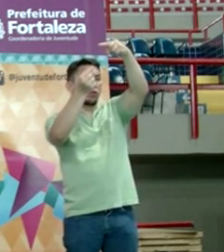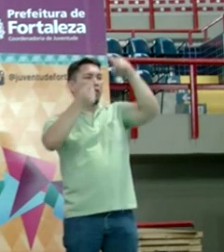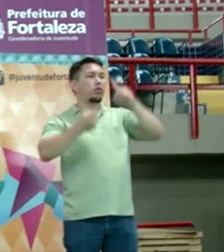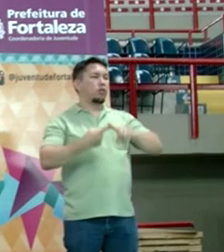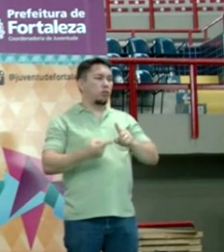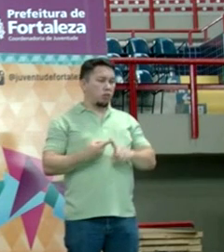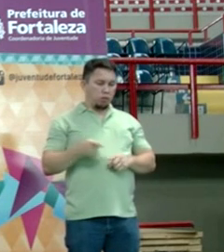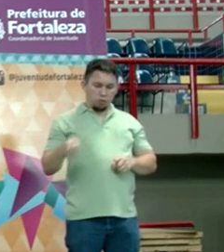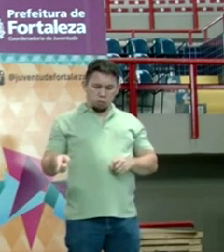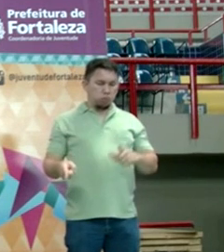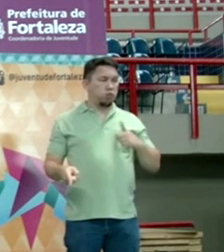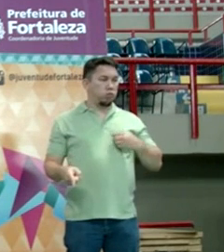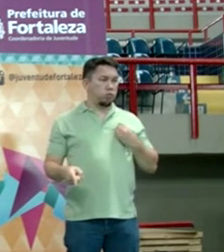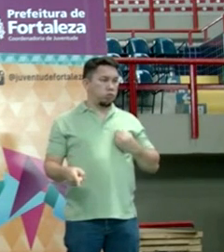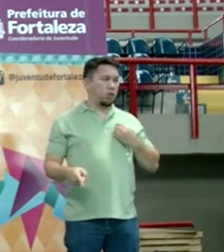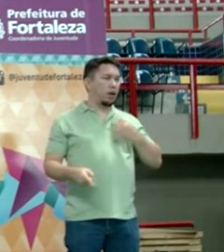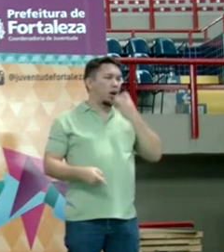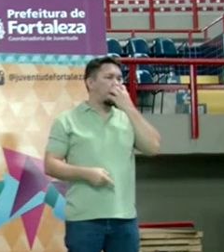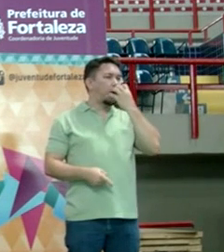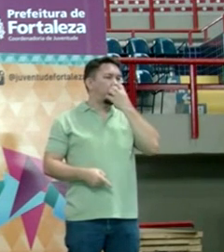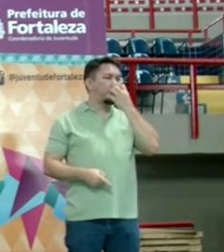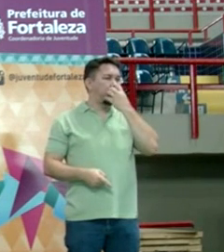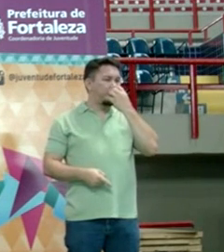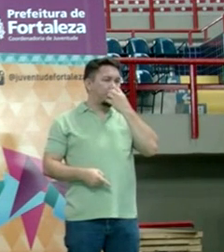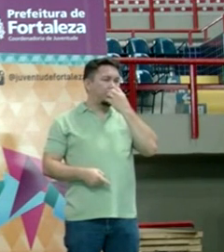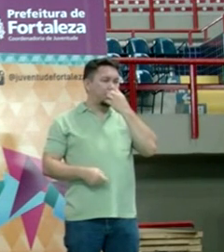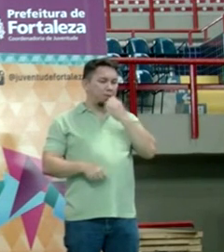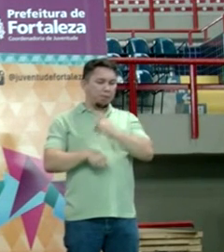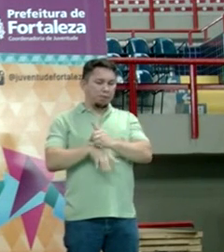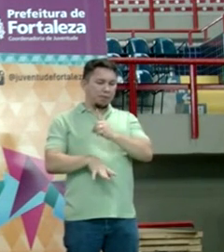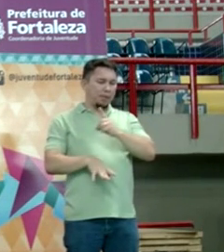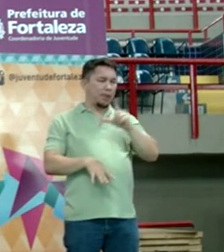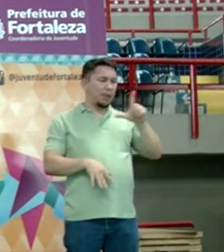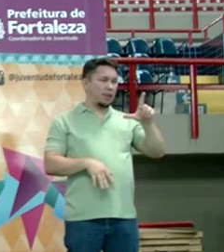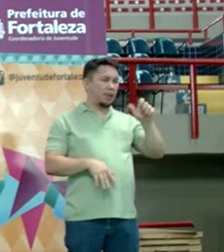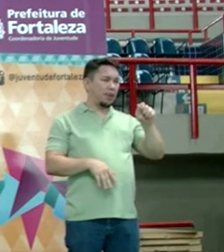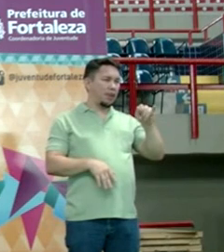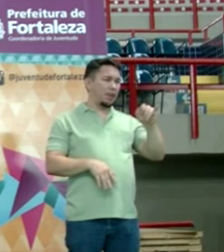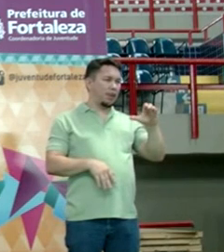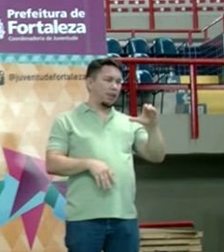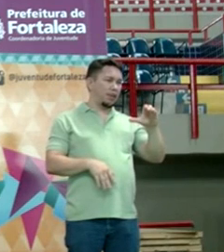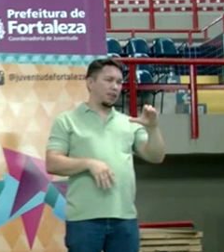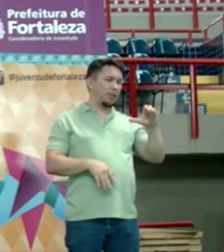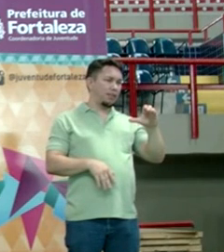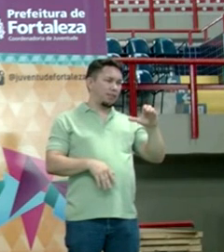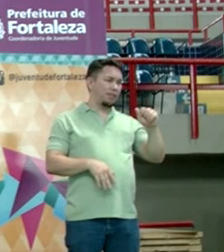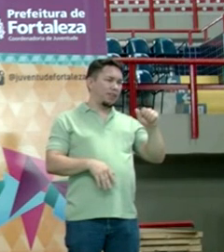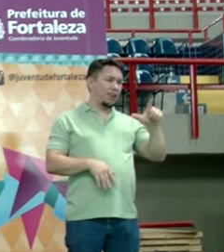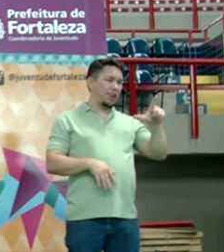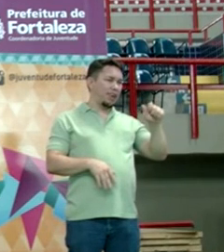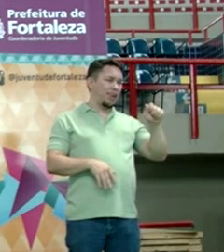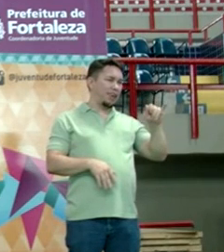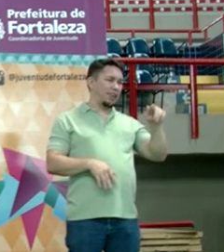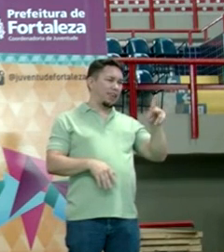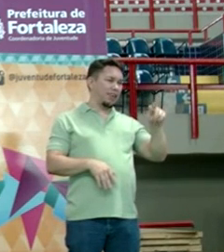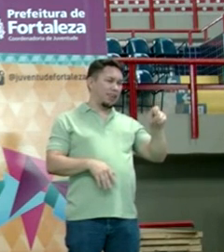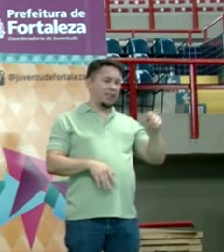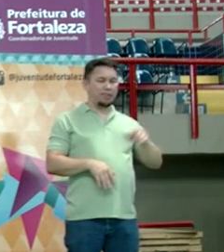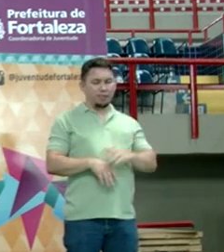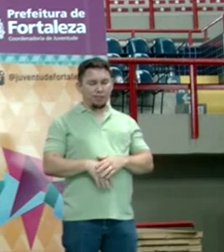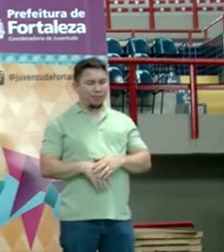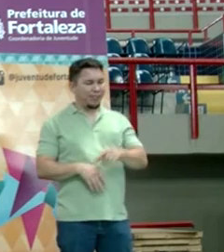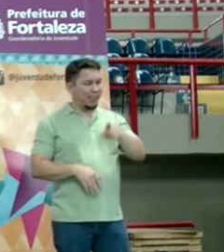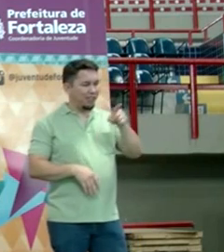mandar um ser vivo. A coitada da cachorrinha, a Laika. Agora entenda, você é uma pessoa que